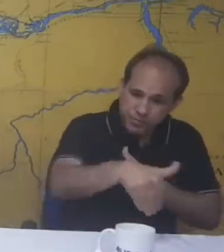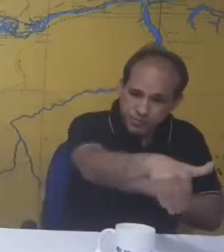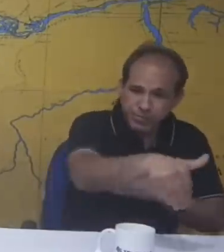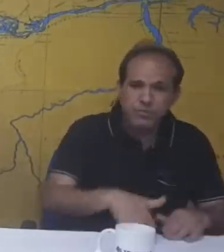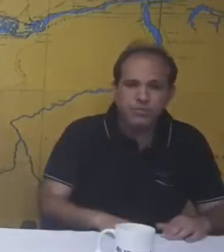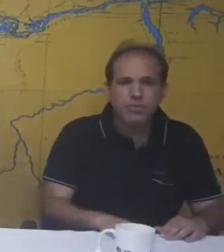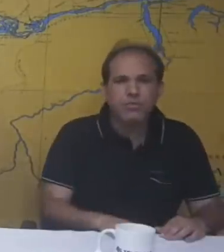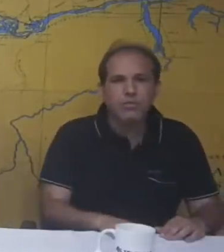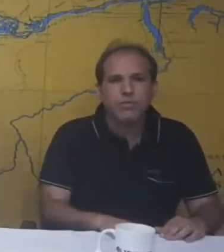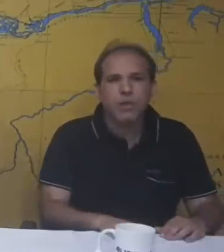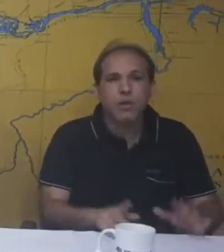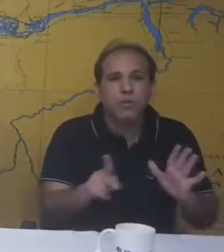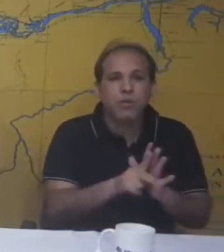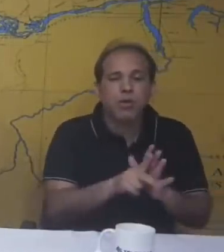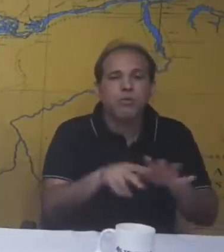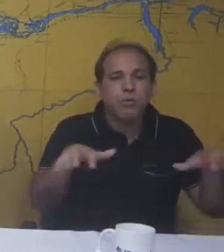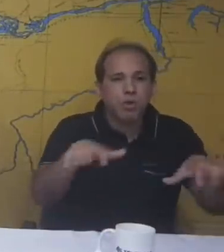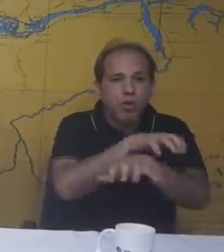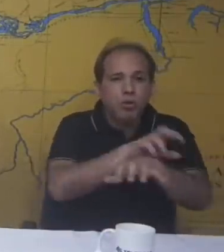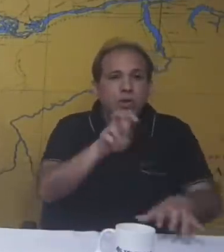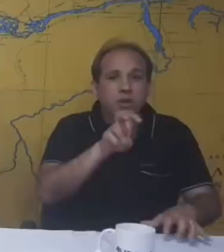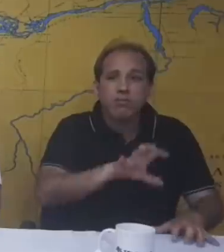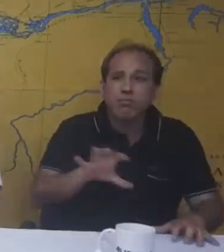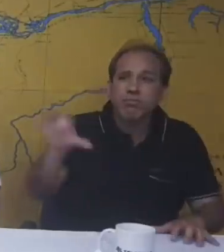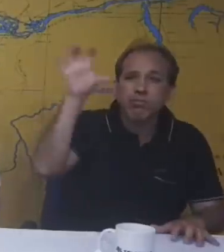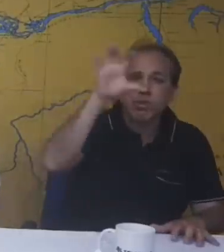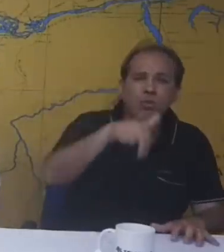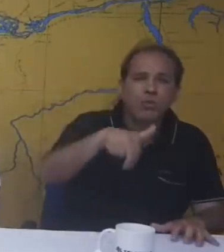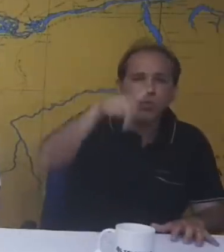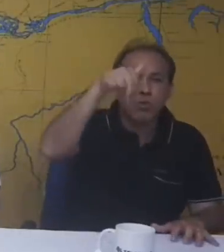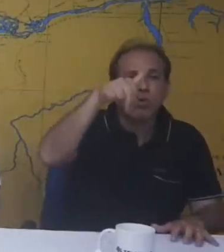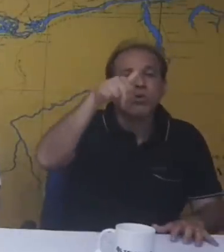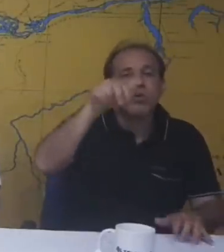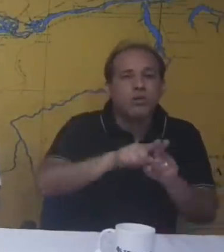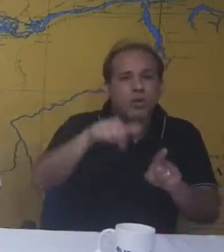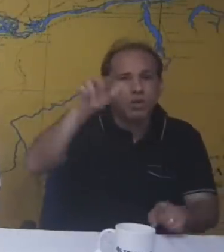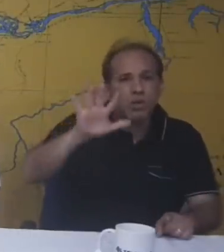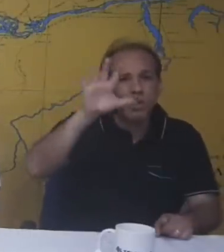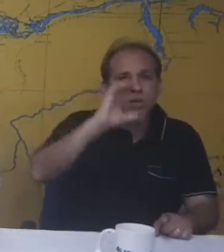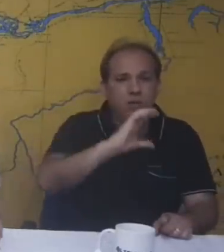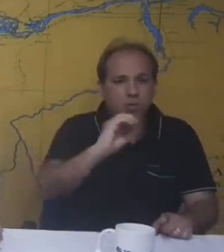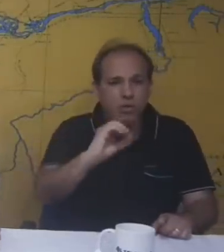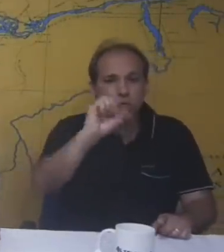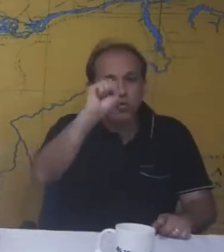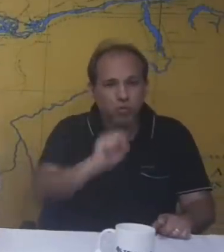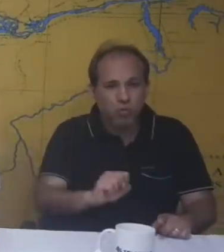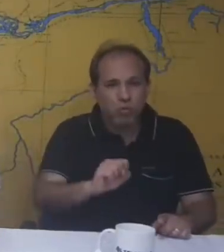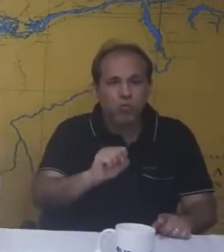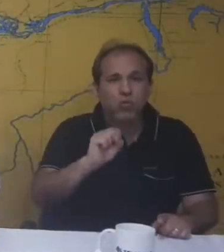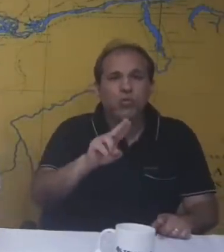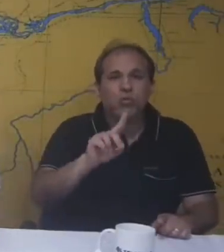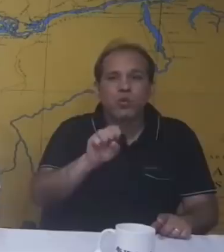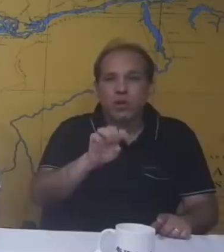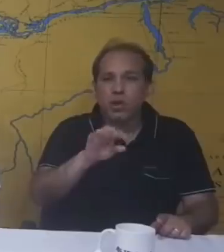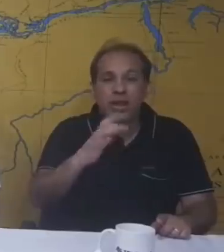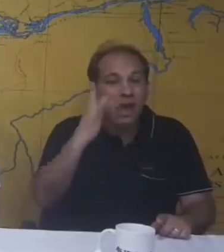presidente, para os biomas das 5 regiões. Região Norte, Nordeste, Centro-Oeste, Sul e Sudeste.